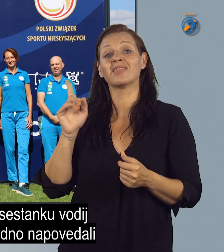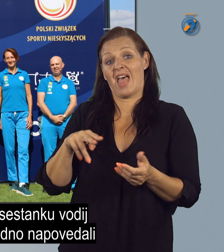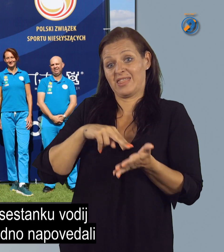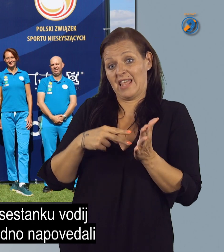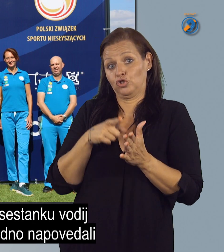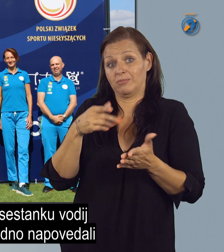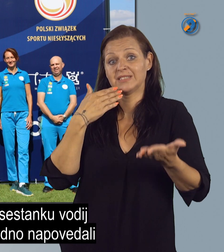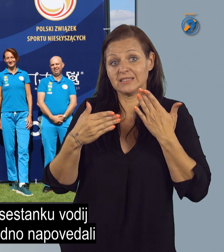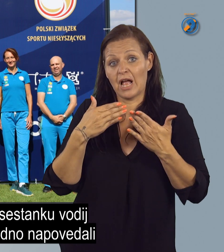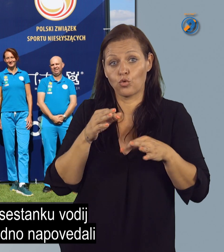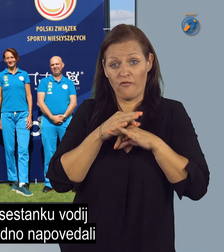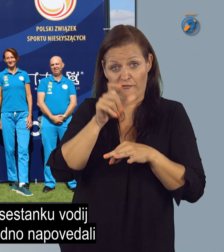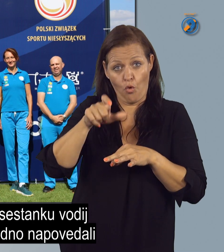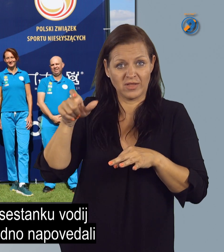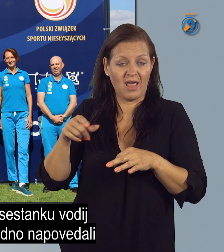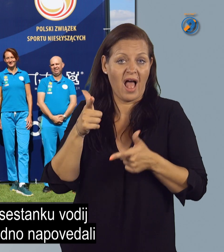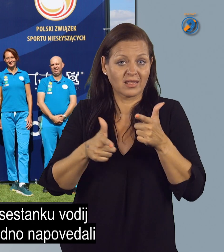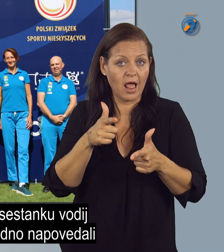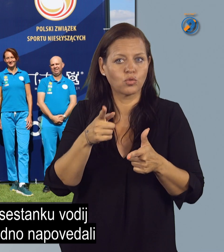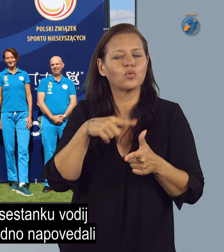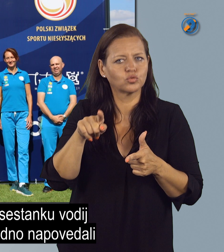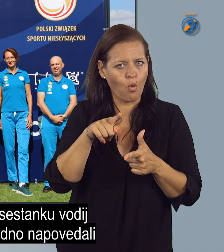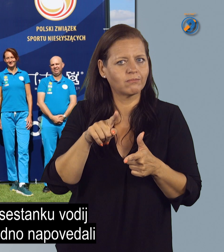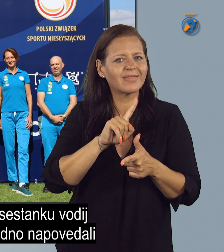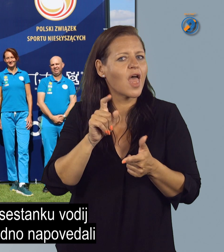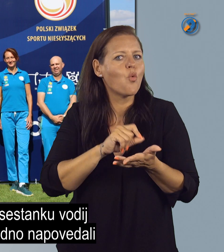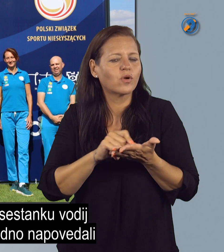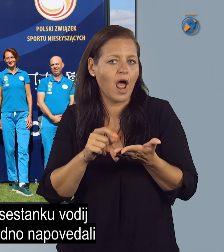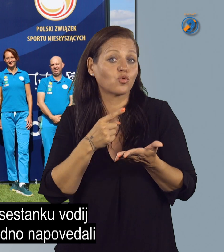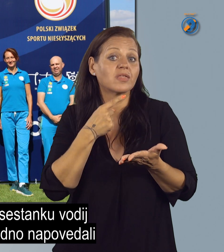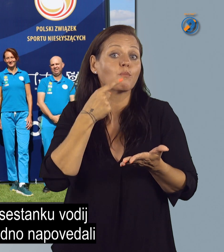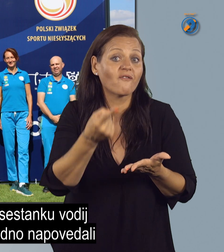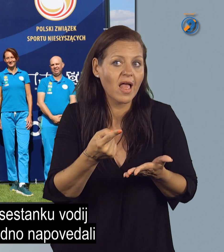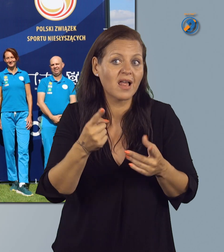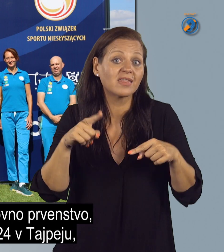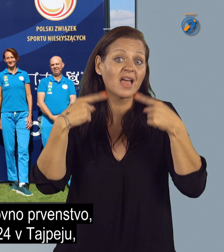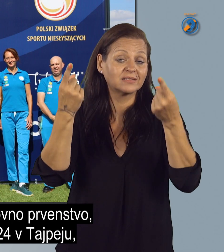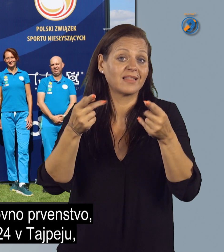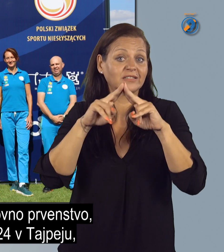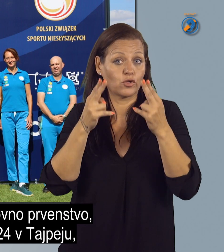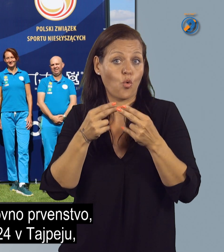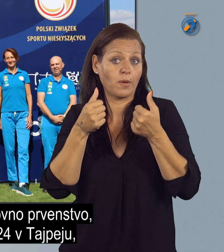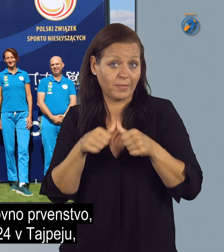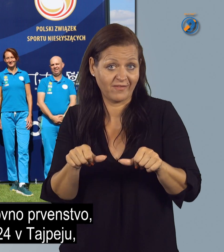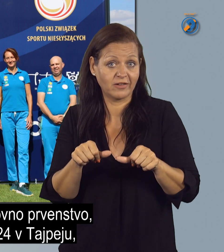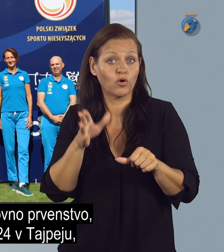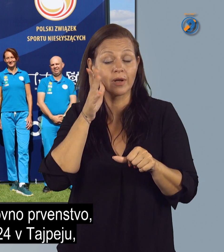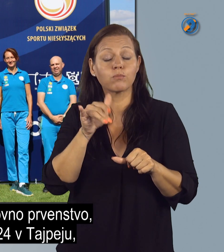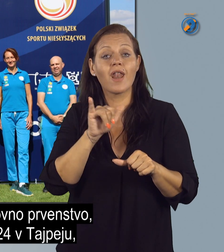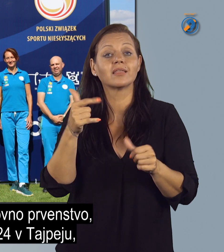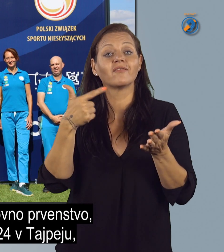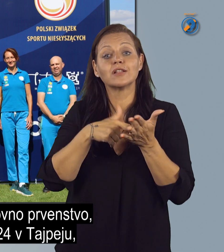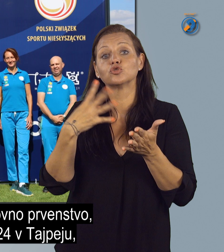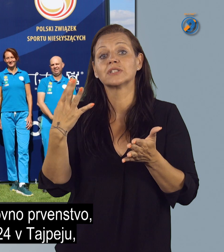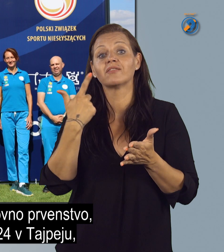Na tehničnem sestanku vodij atletov so neuradno napovedali naslednje svetovno prvenstvo, ki bo leta